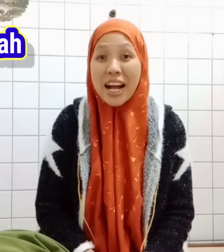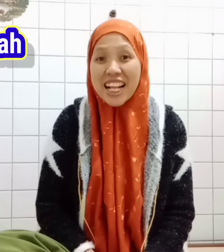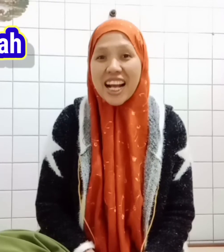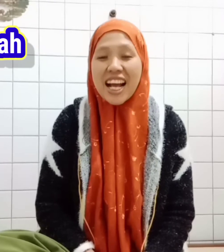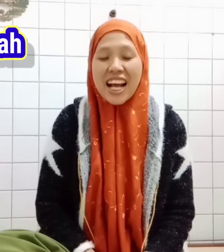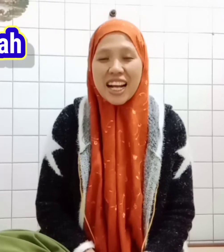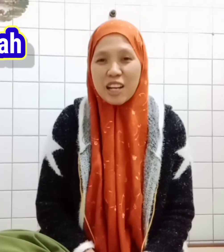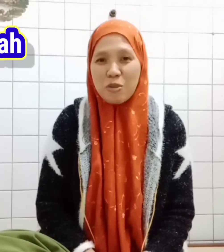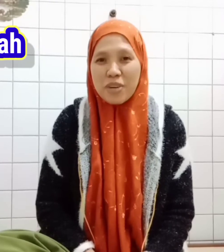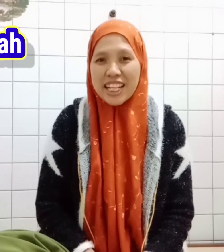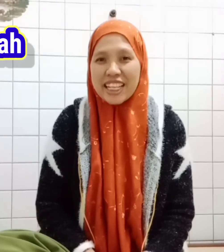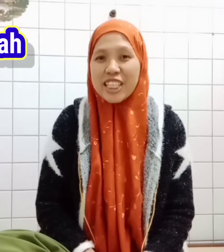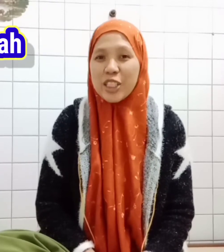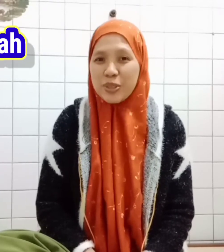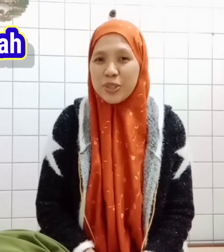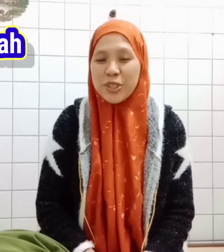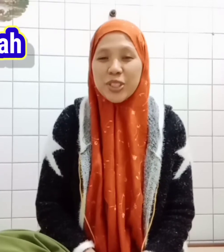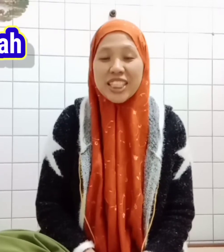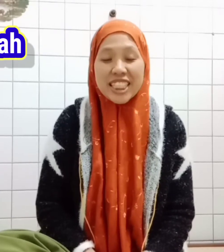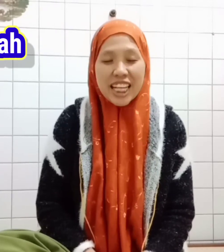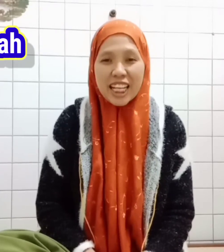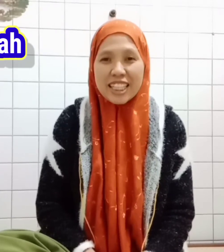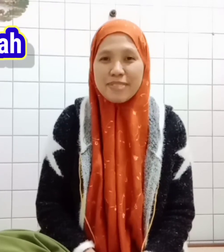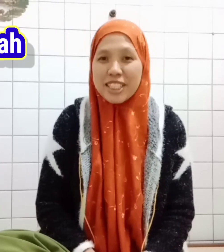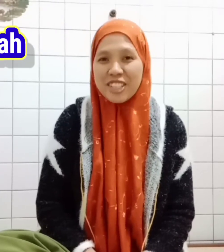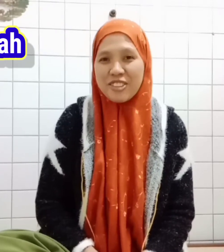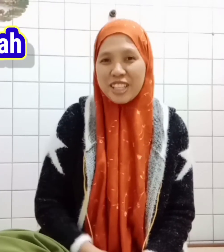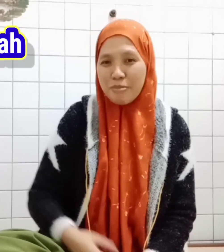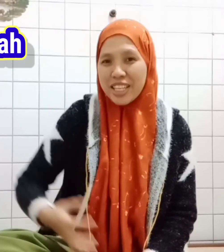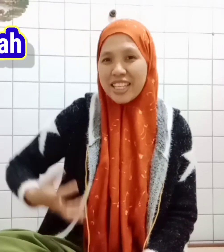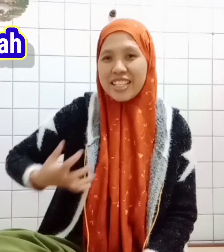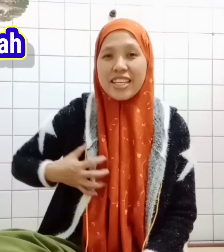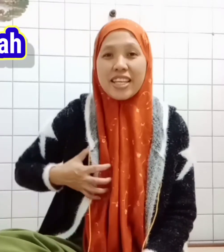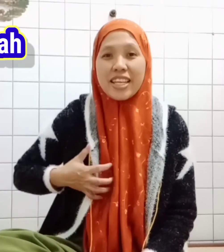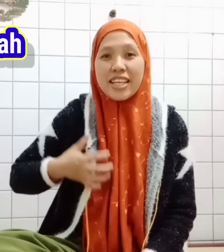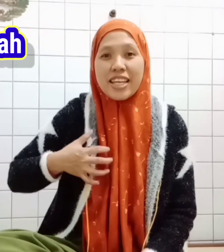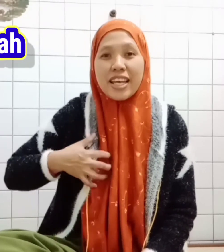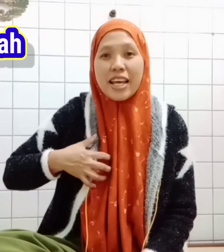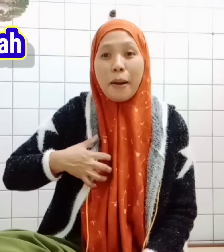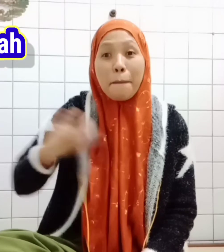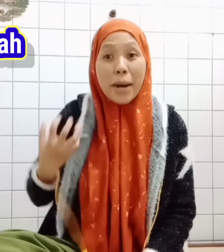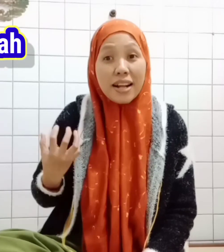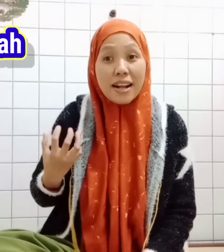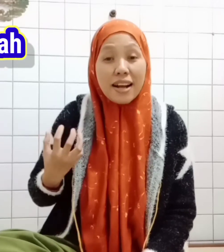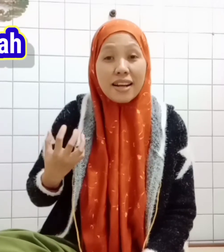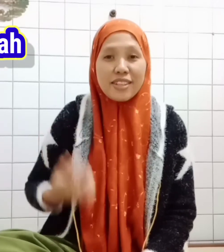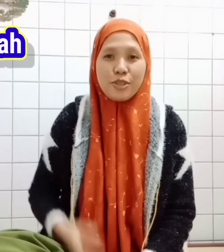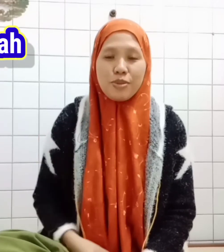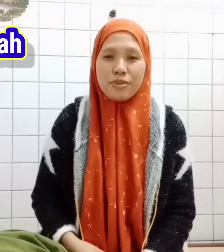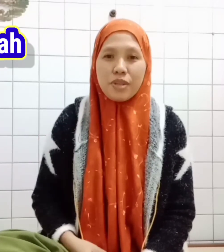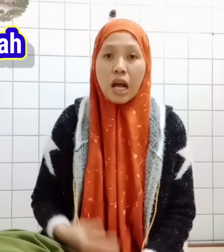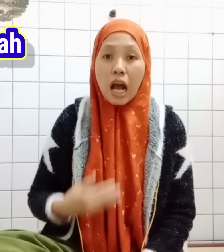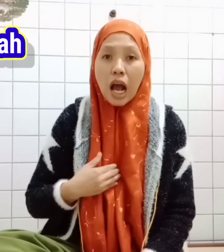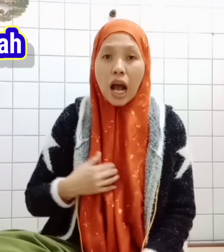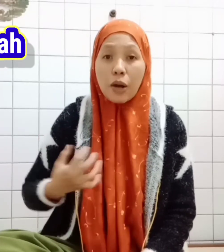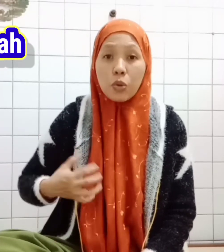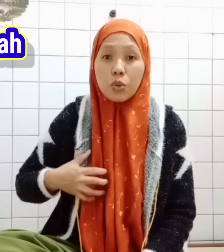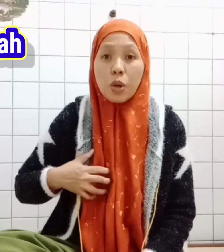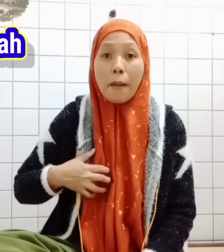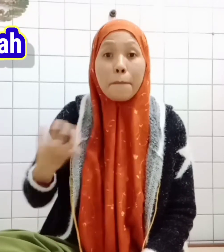marah. Kalau marah itu isyarat di Sindonya begini, marah gitu. Aku